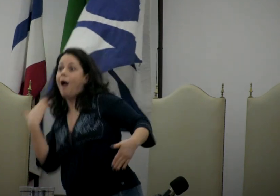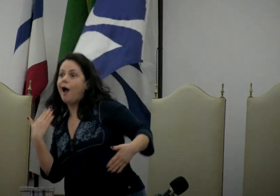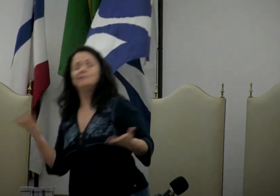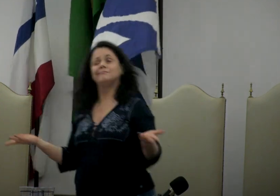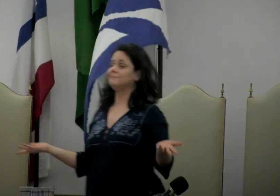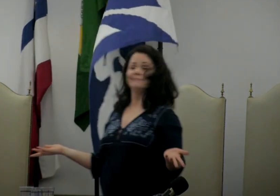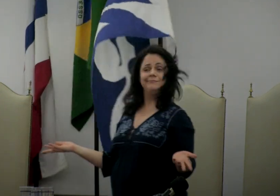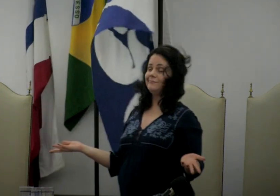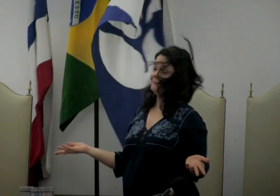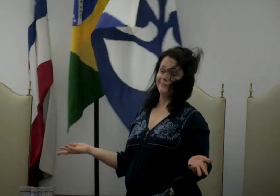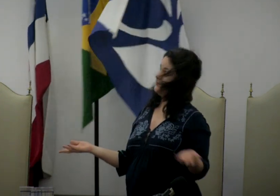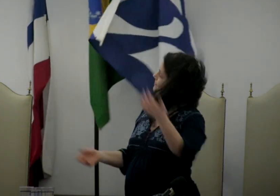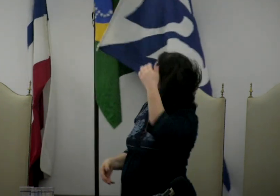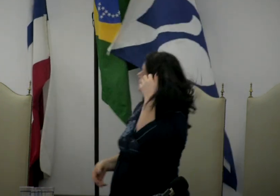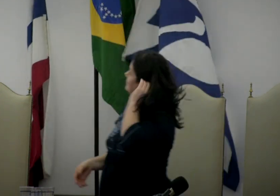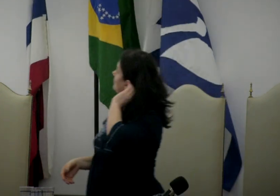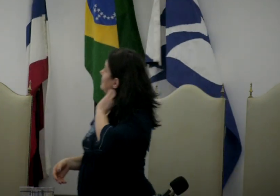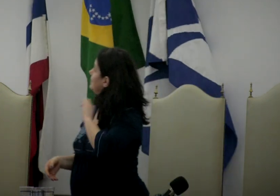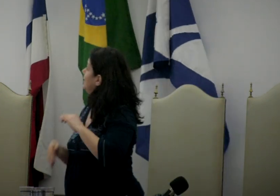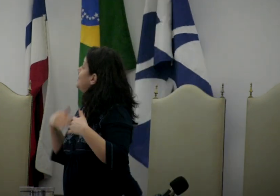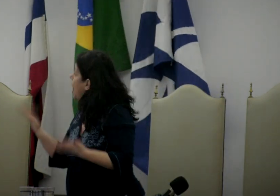É uma questão de sobrevivência, de vida ou morte? Não é.